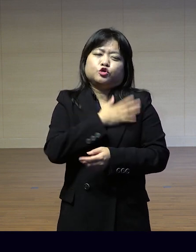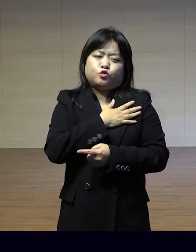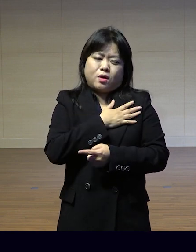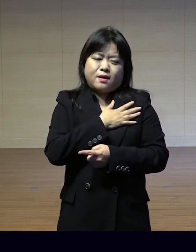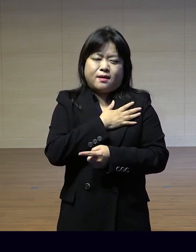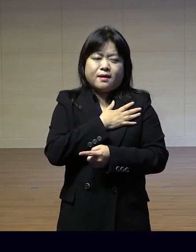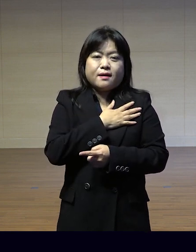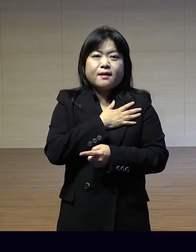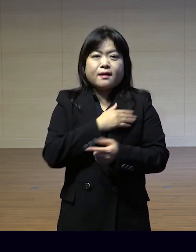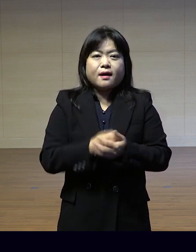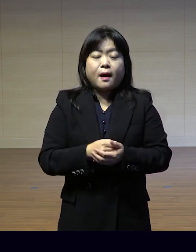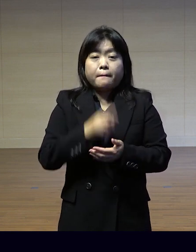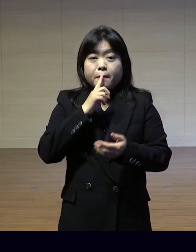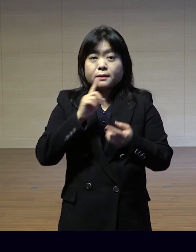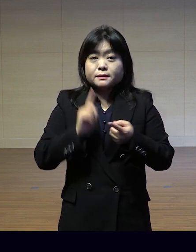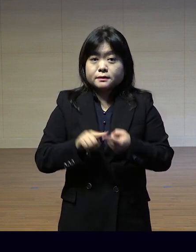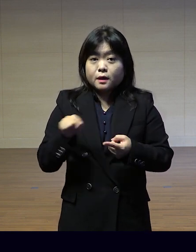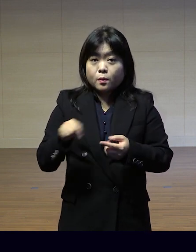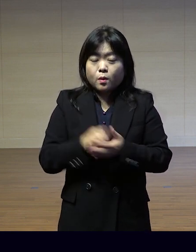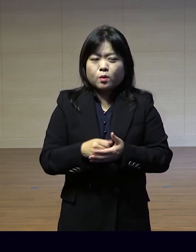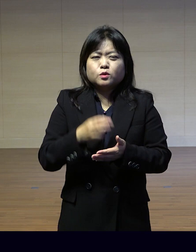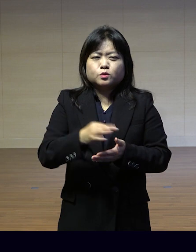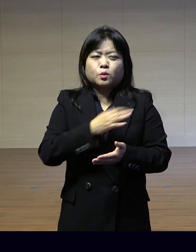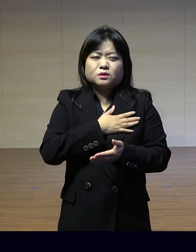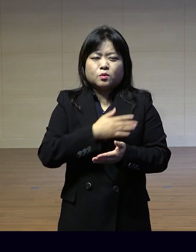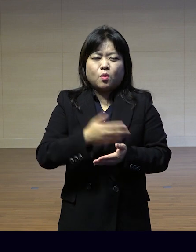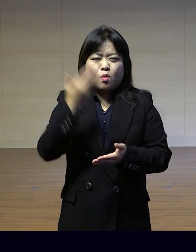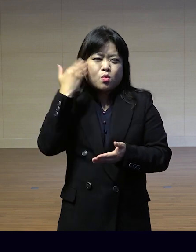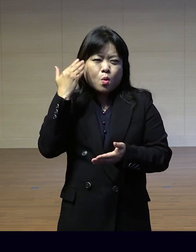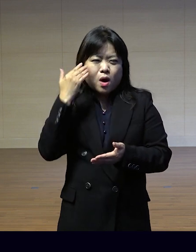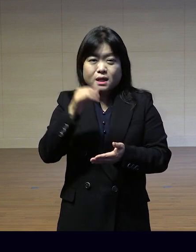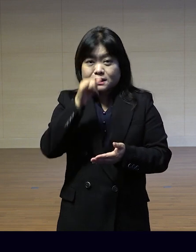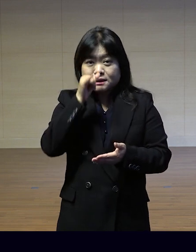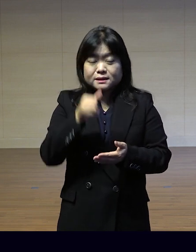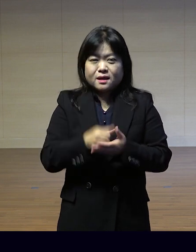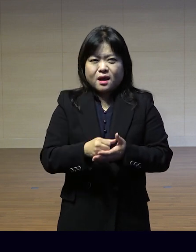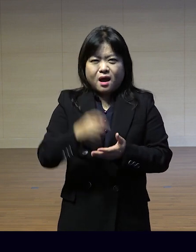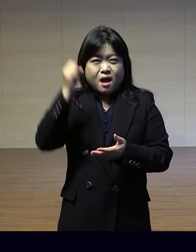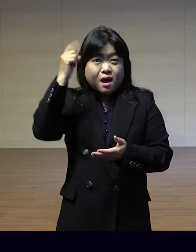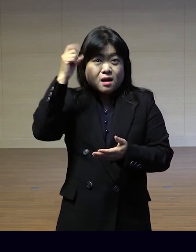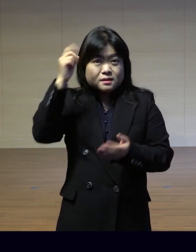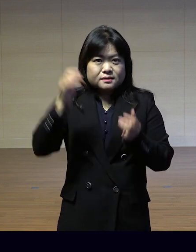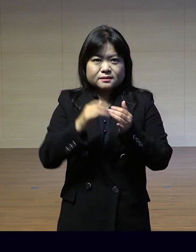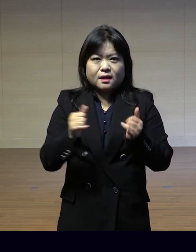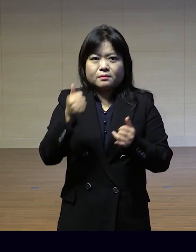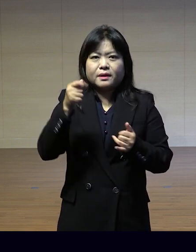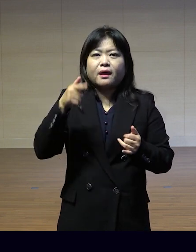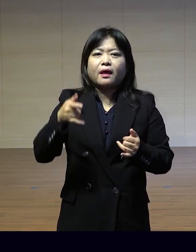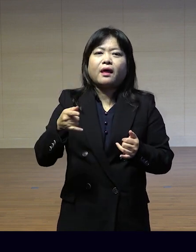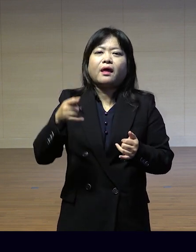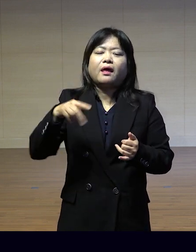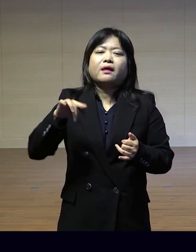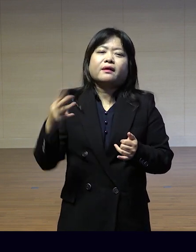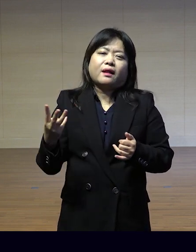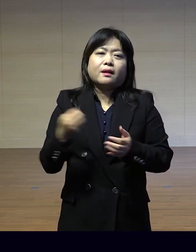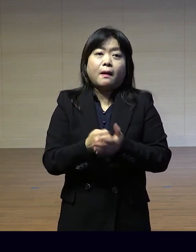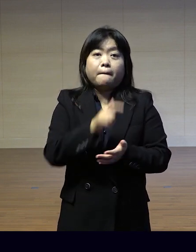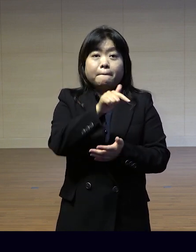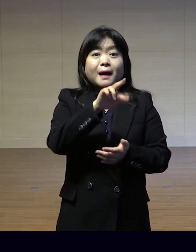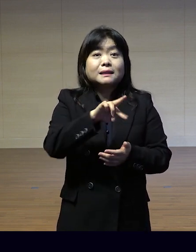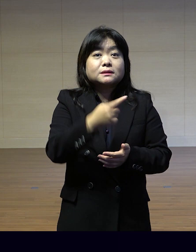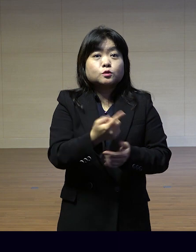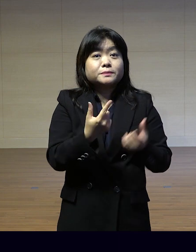헤겔은 부르주아입니다. 말 그대로 돈 있고 교양 있는 그런 엘리트 출신입니다. 물론